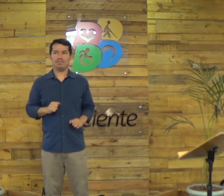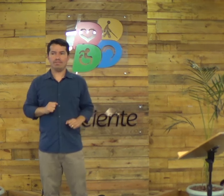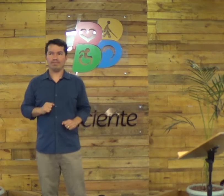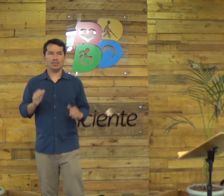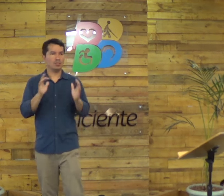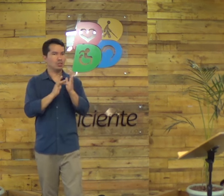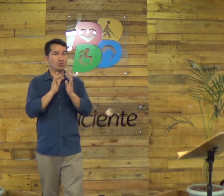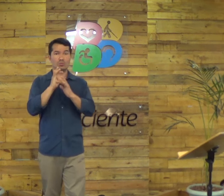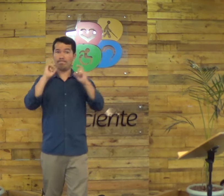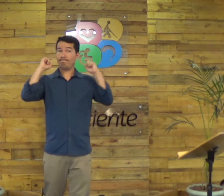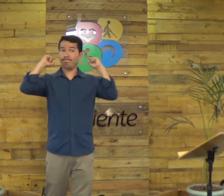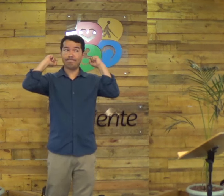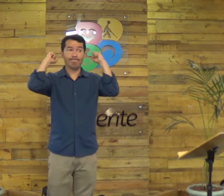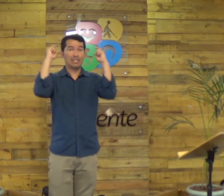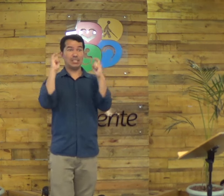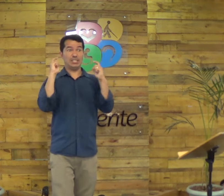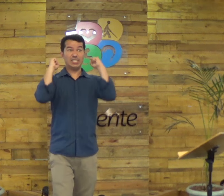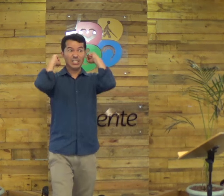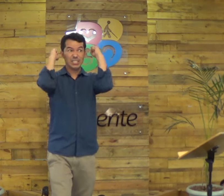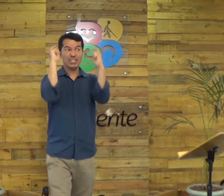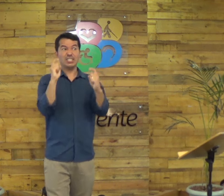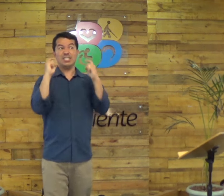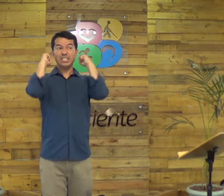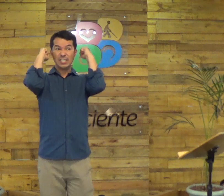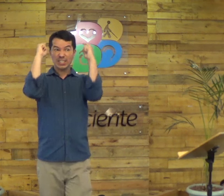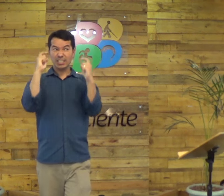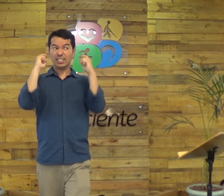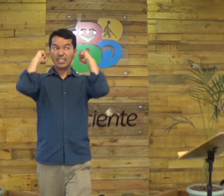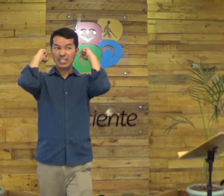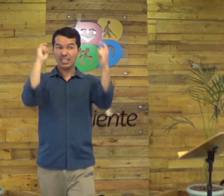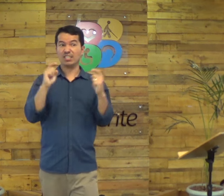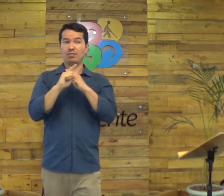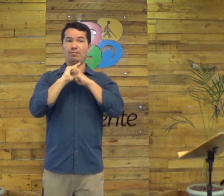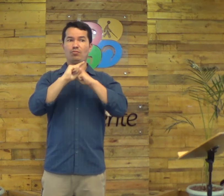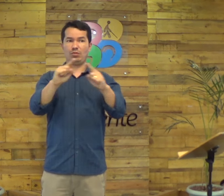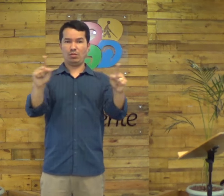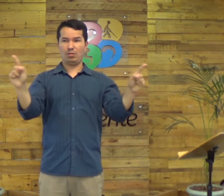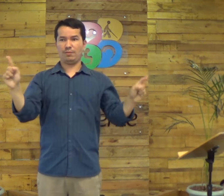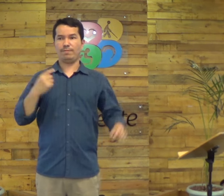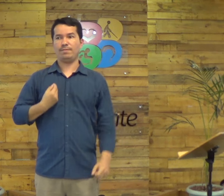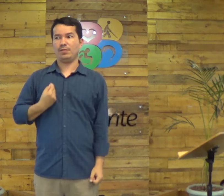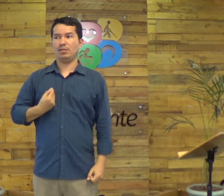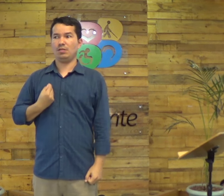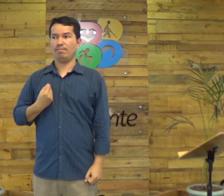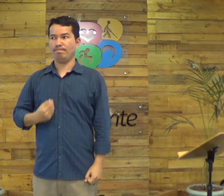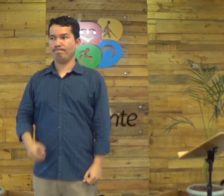muito, muito mesmo, Jesus era louco, Ele amava, vocês,